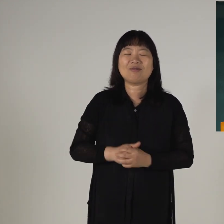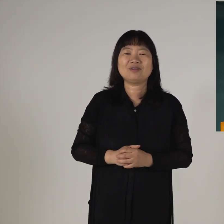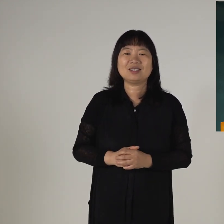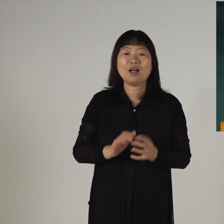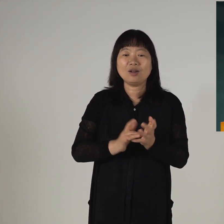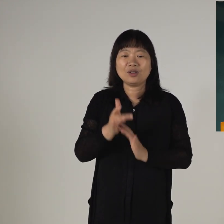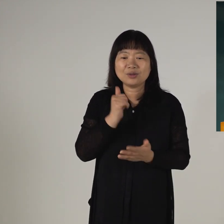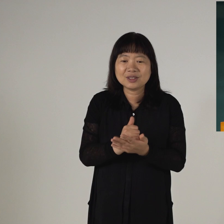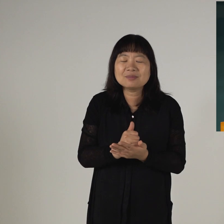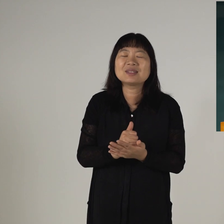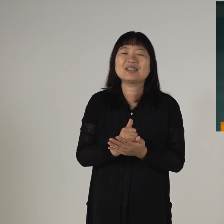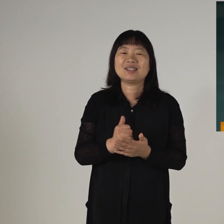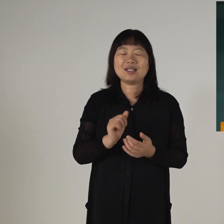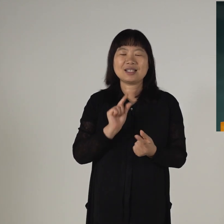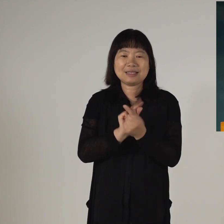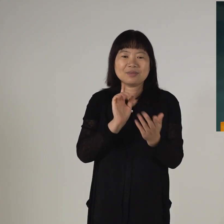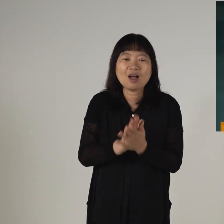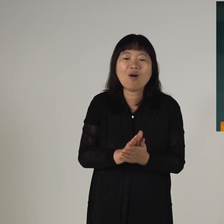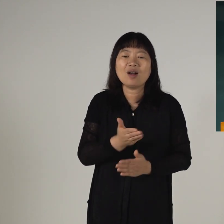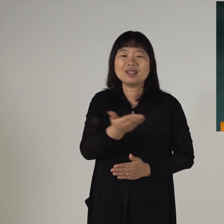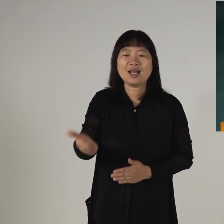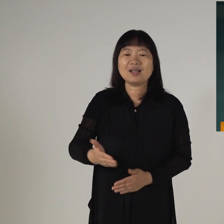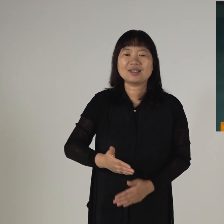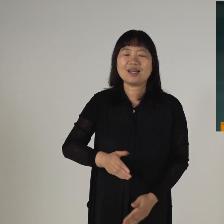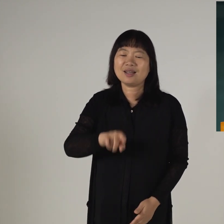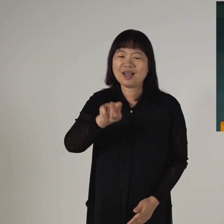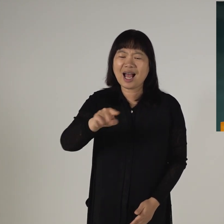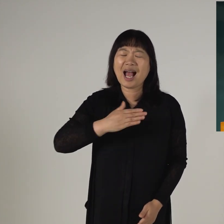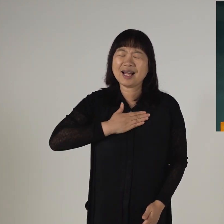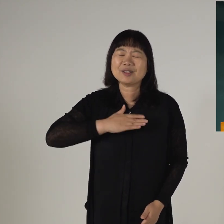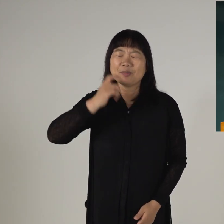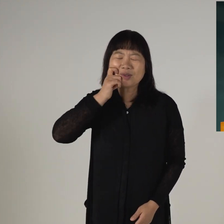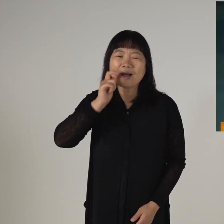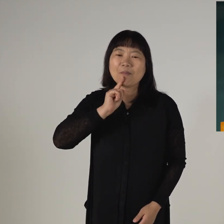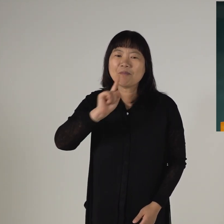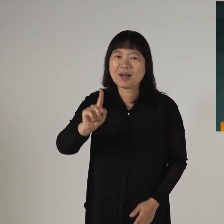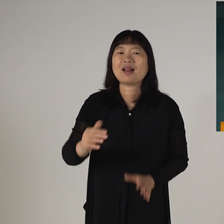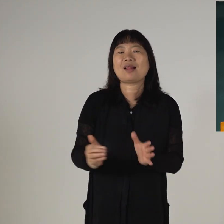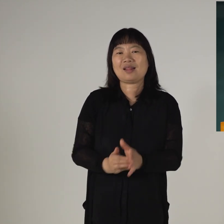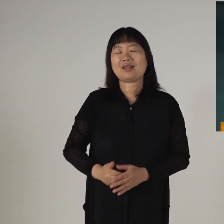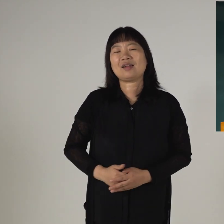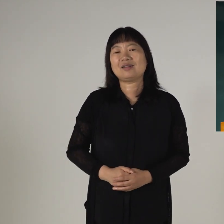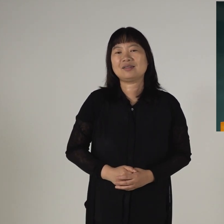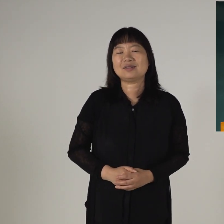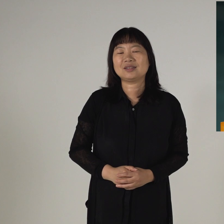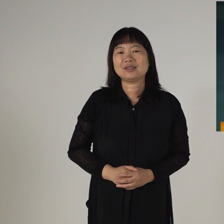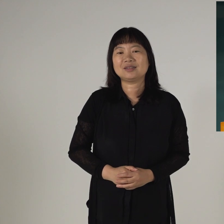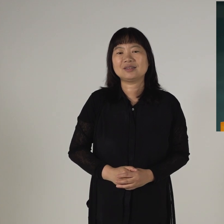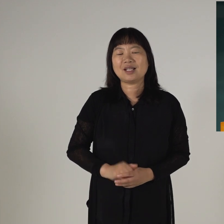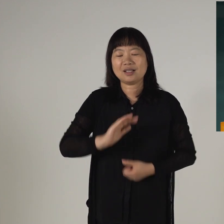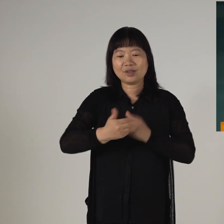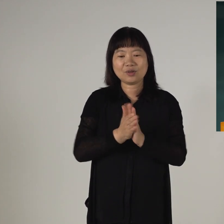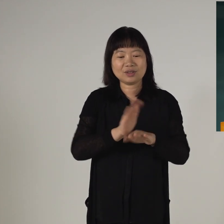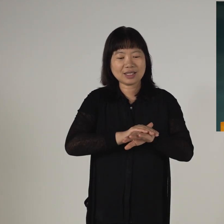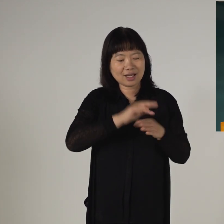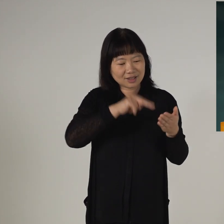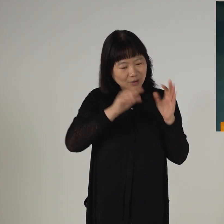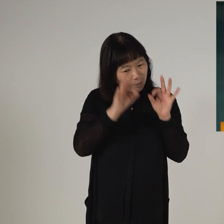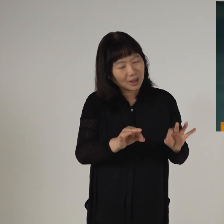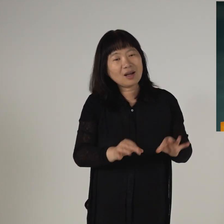예수님이 단도직입적으로 그들에게 알지 못하는도다 그랬어요. 알지 못하는도다. 성경을 잘